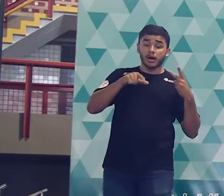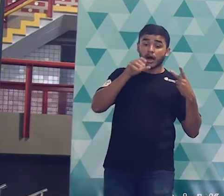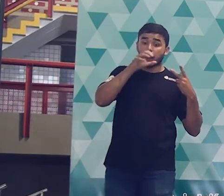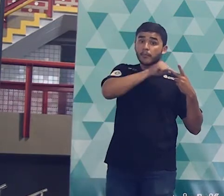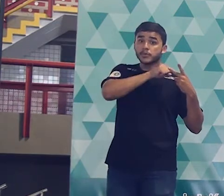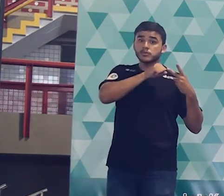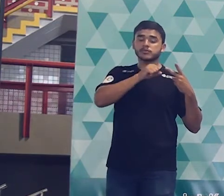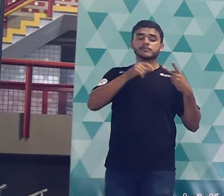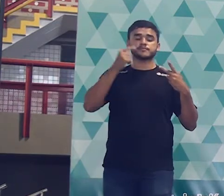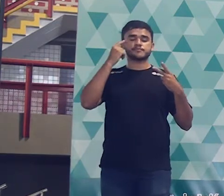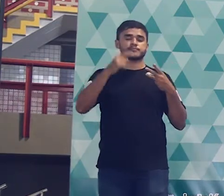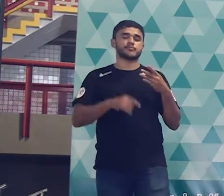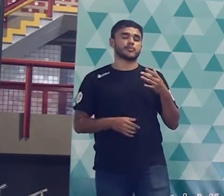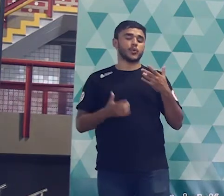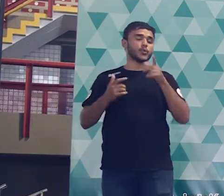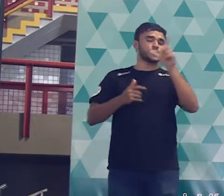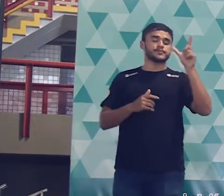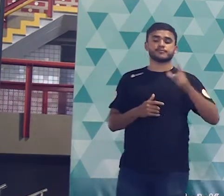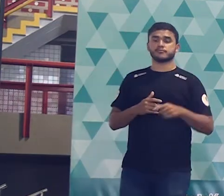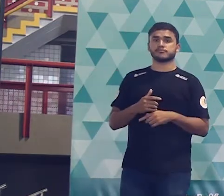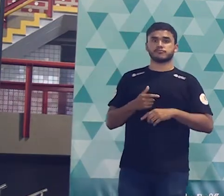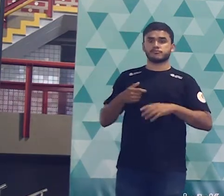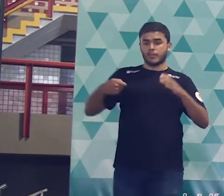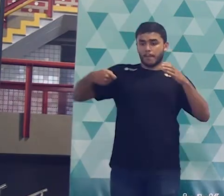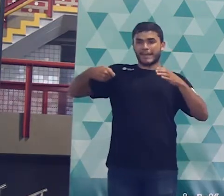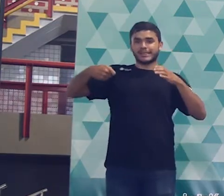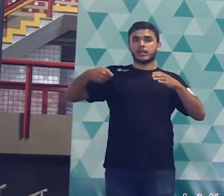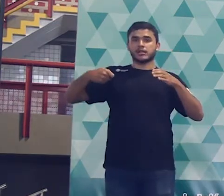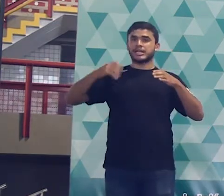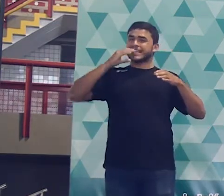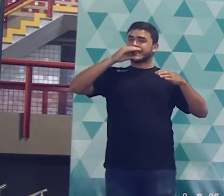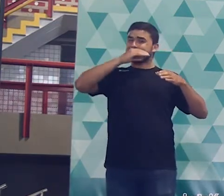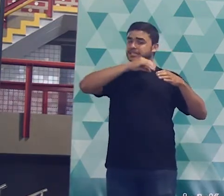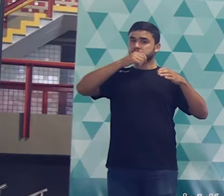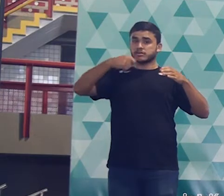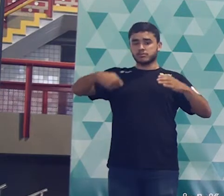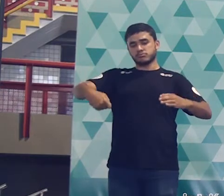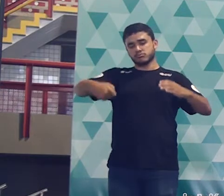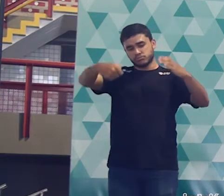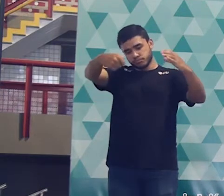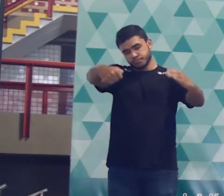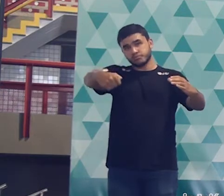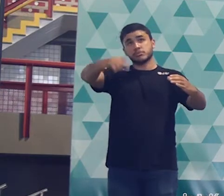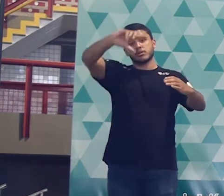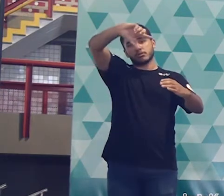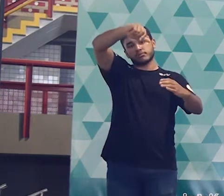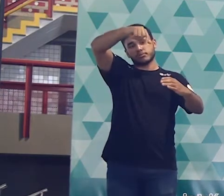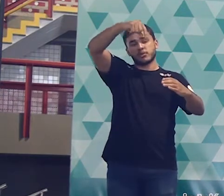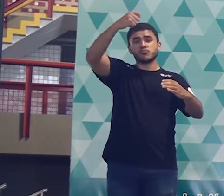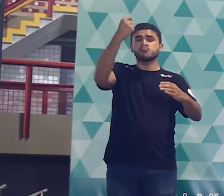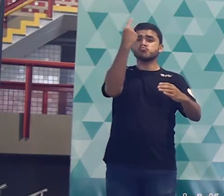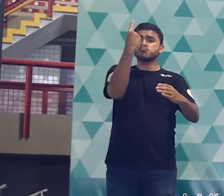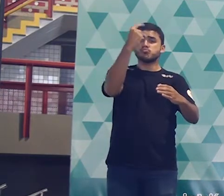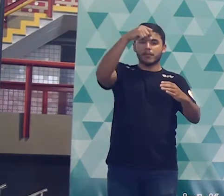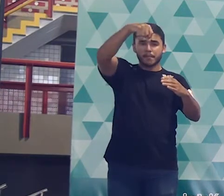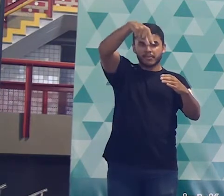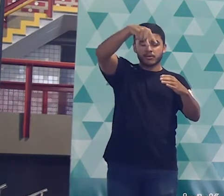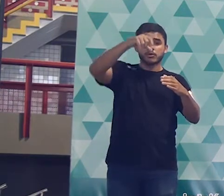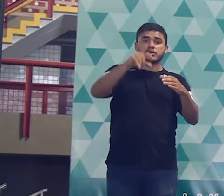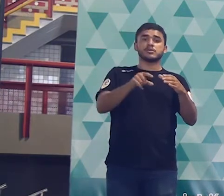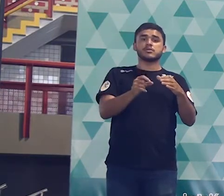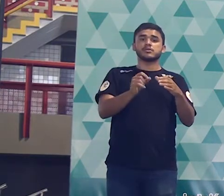bem quente, coloquei embaixo da pia e deixei cair só uma gotinha de água. Quando cai só uma gotinha de água, como é que